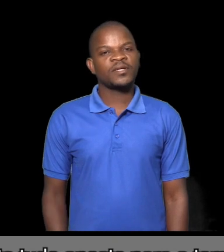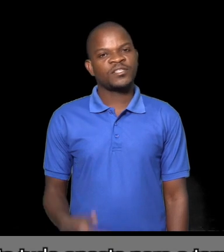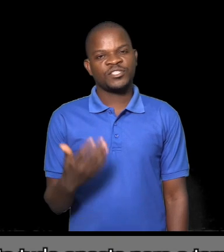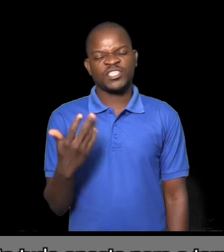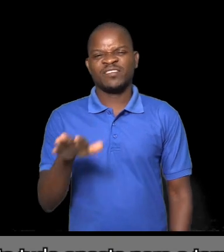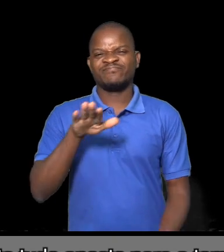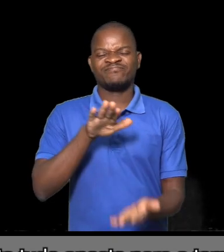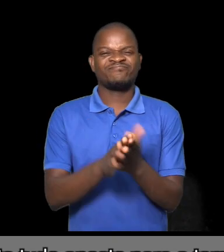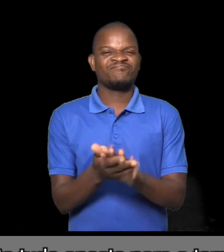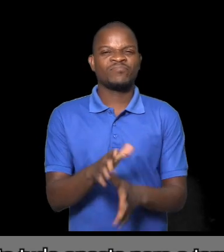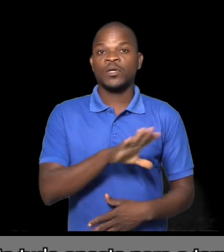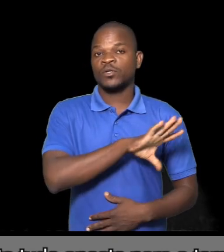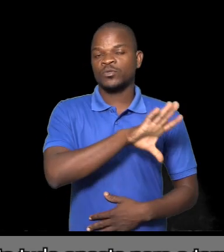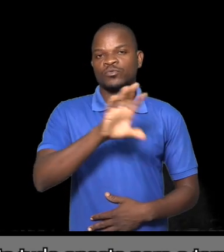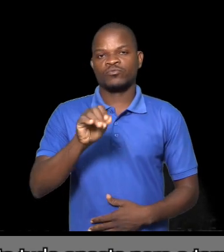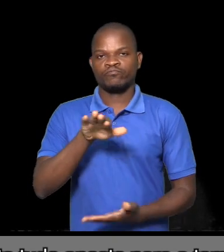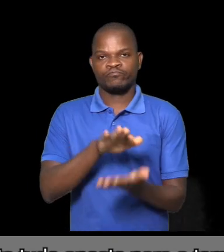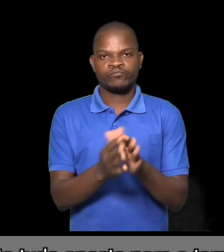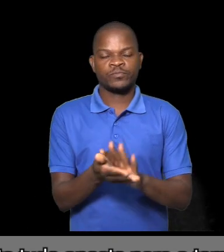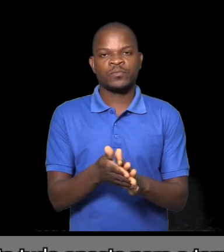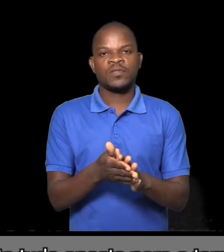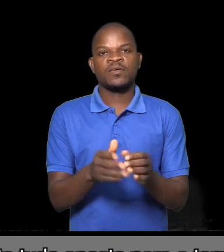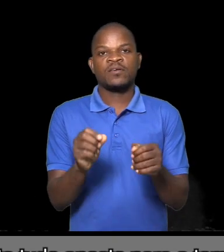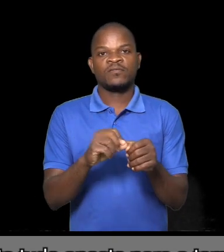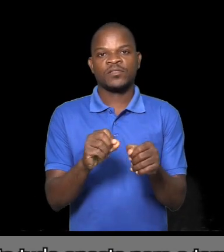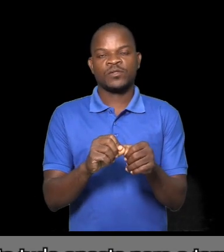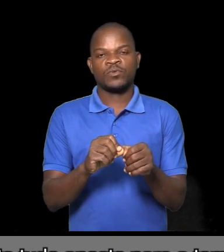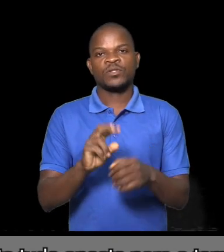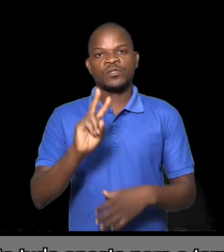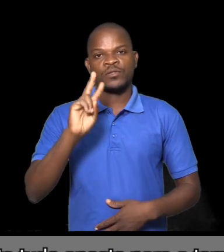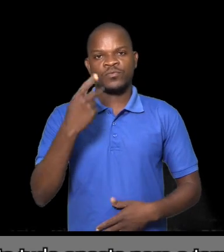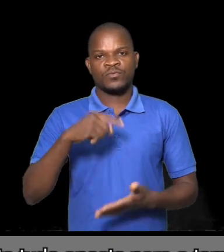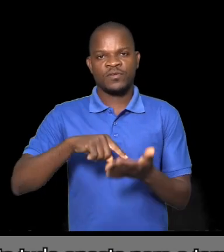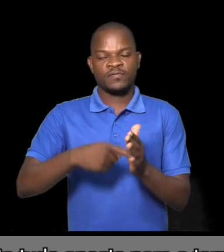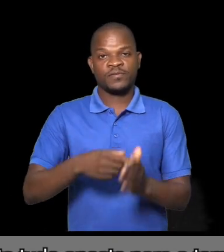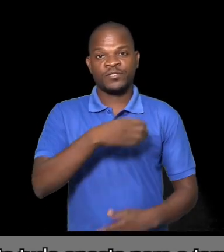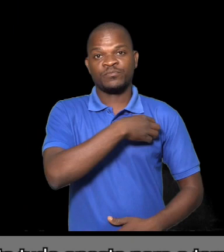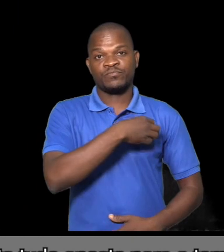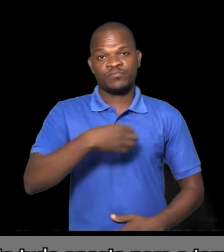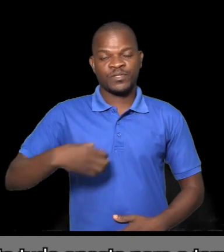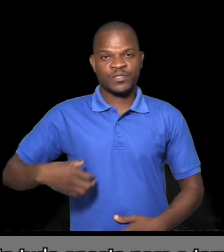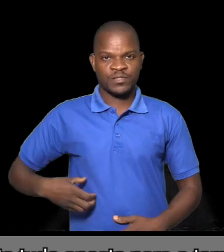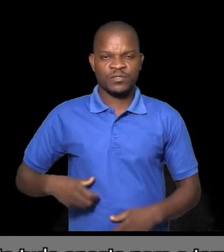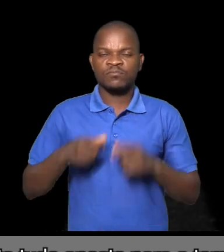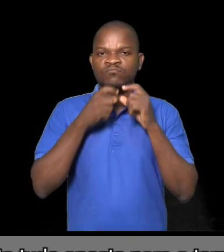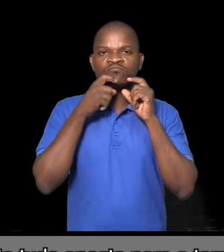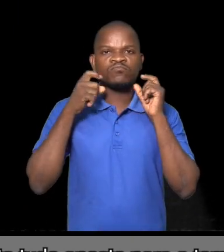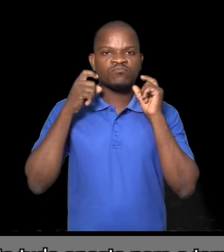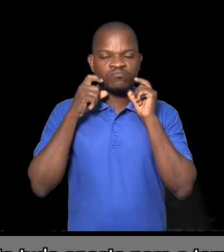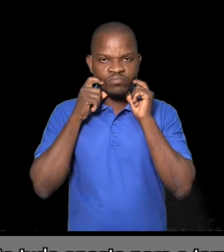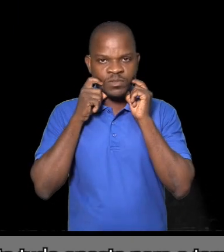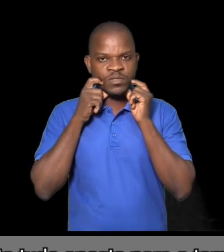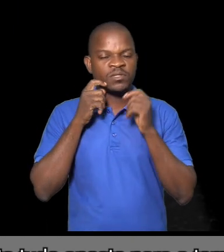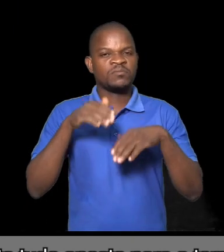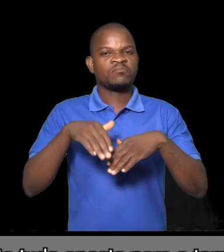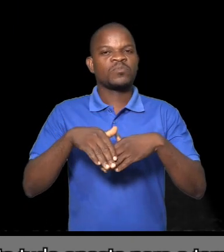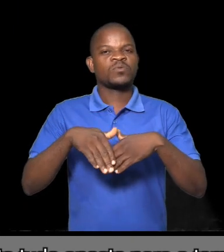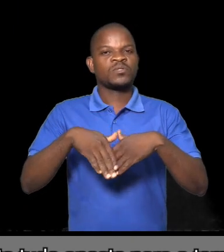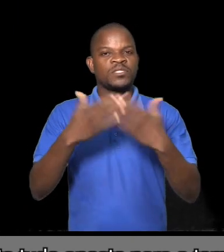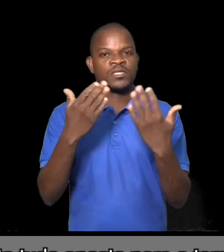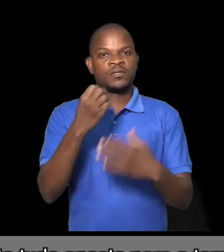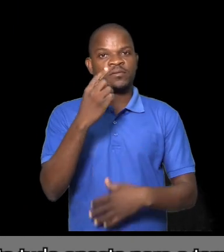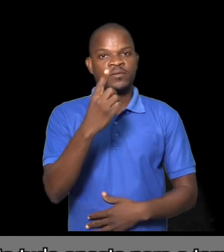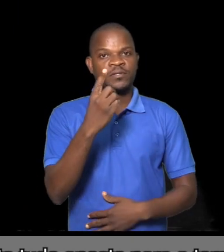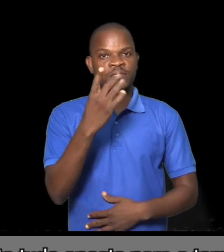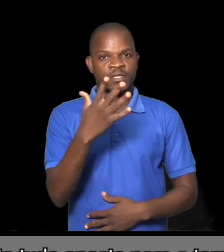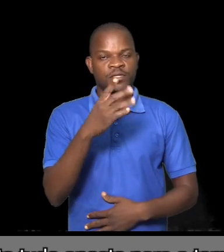Está tudo a posto para a tomada de posse para o segundo mandato do presidente da República, Felipe Nunes, nesta quarta-feira,